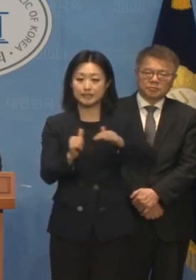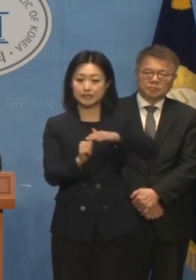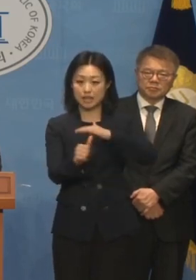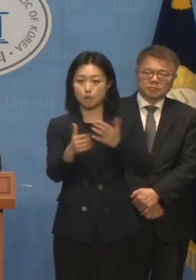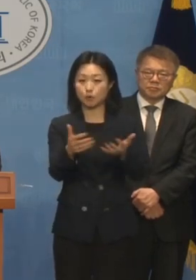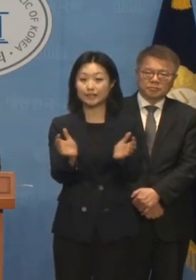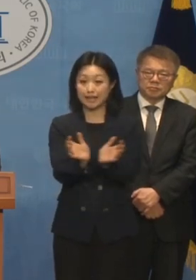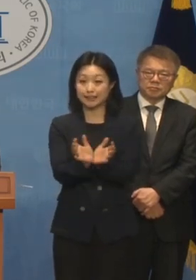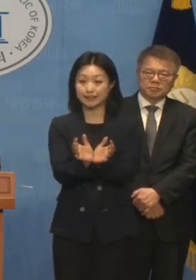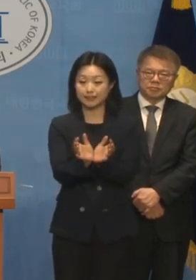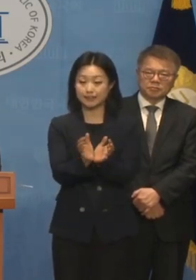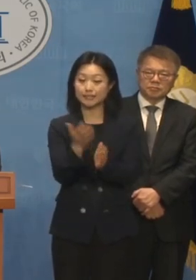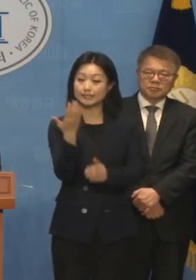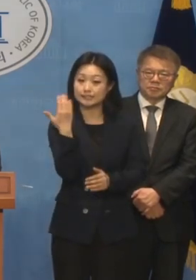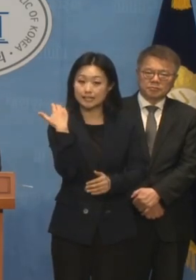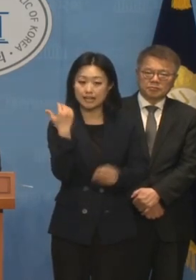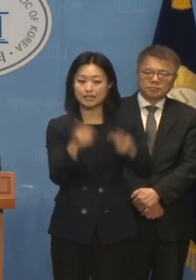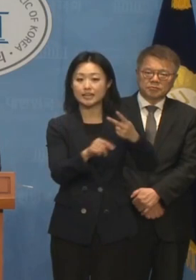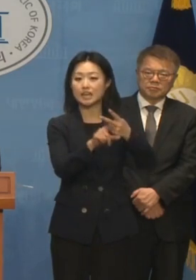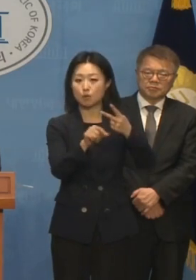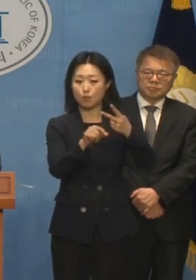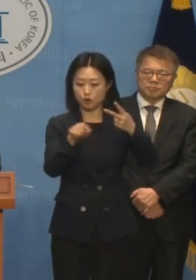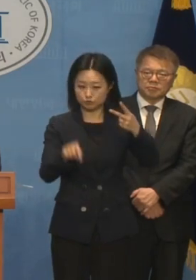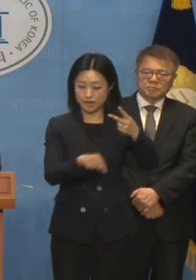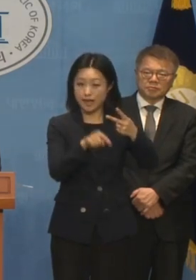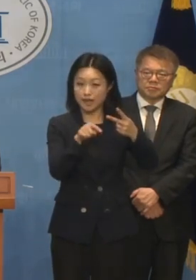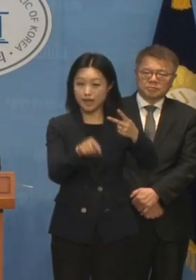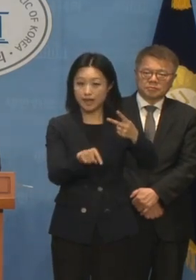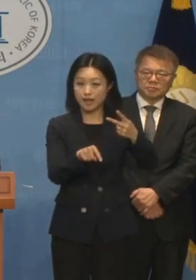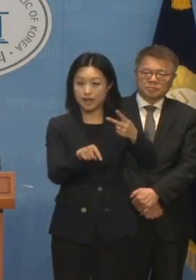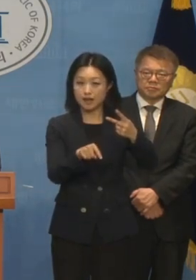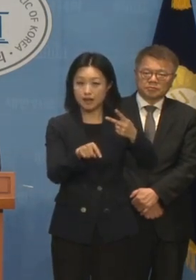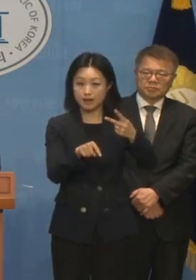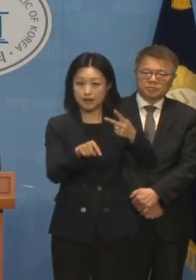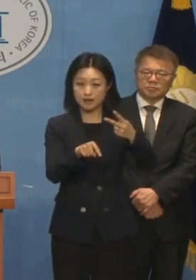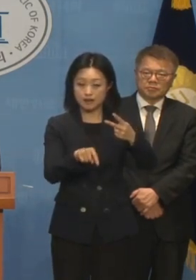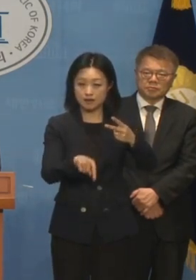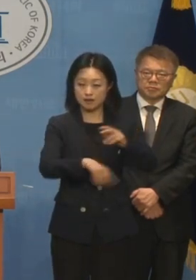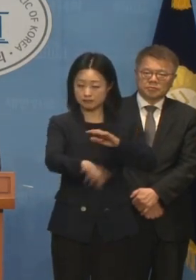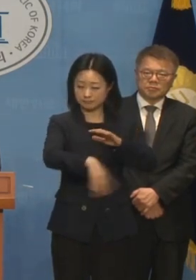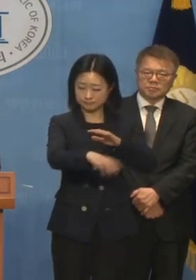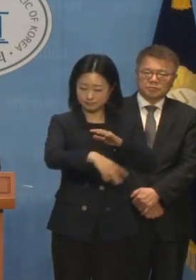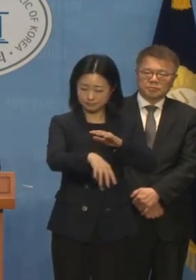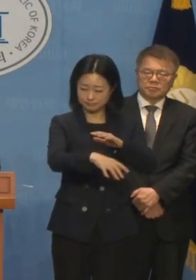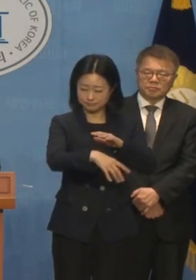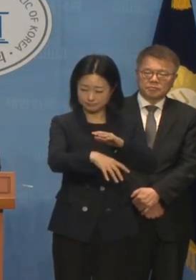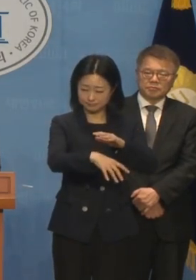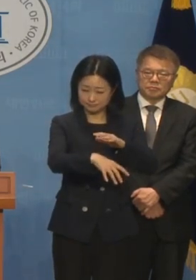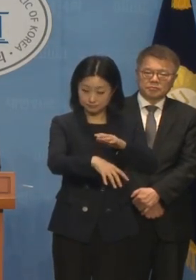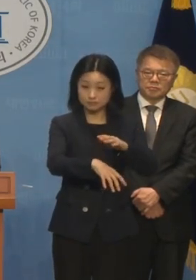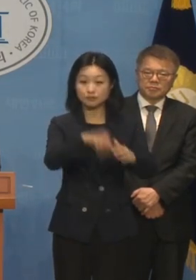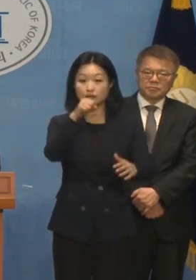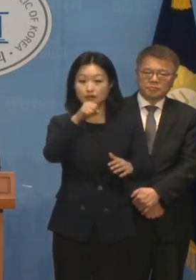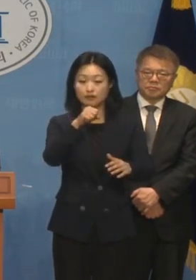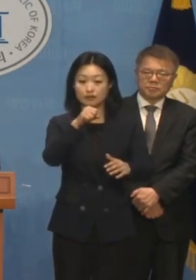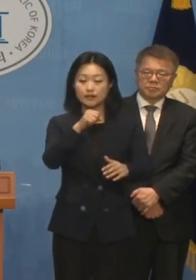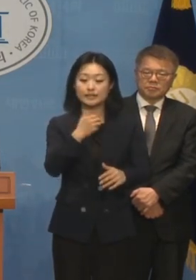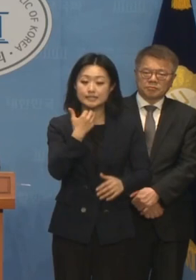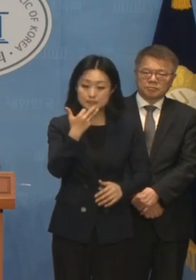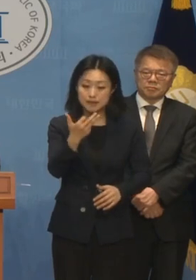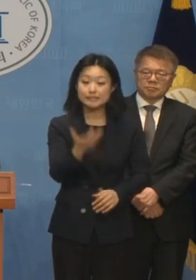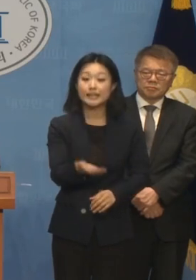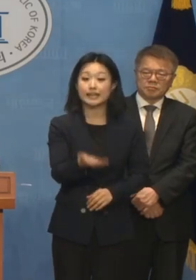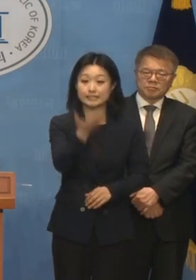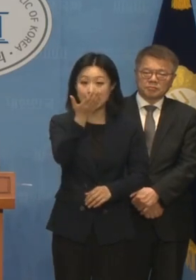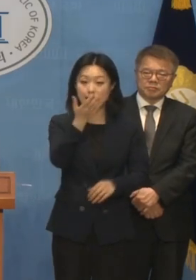시민대표단은 지난 2월 중에 무작위로 조사된 만 18세